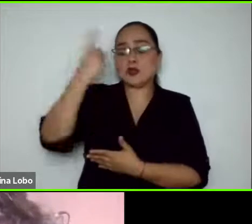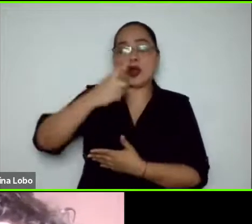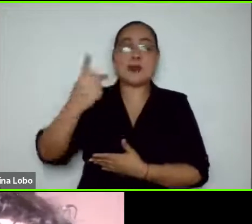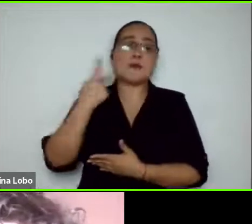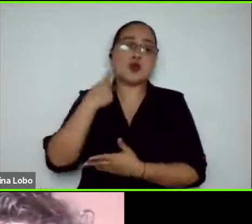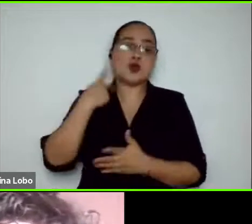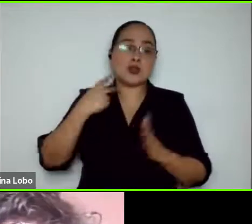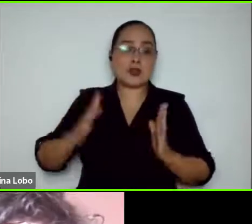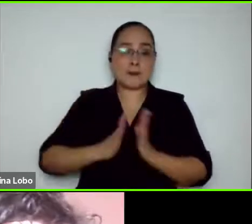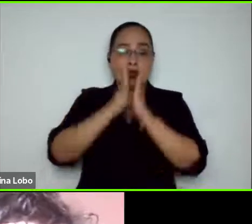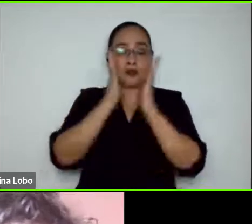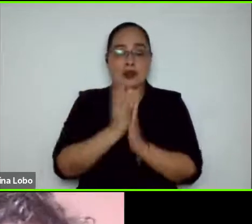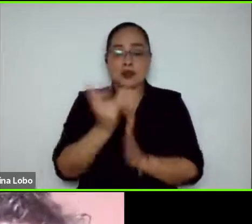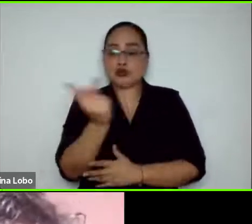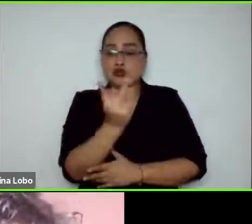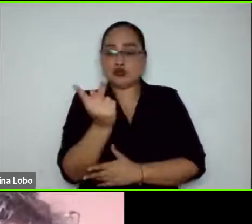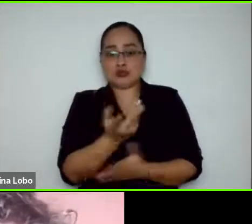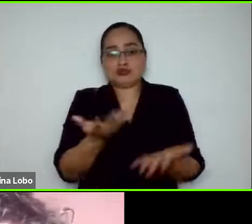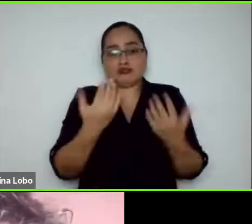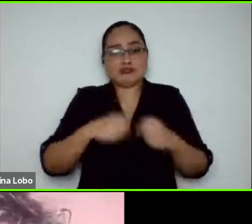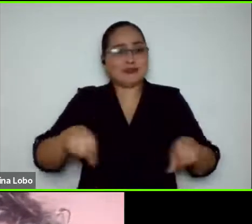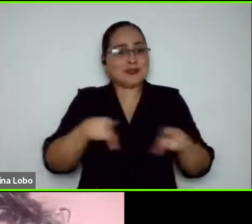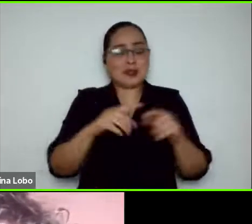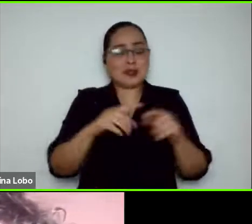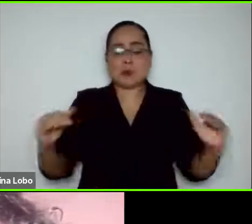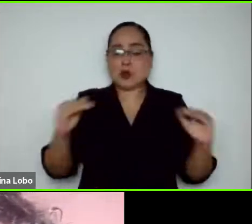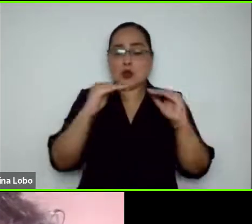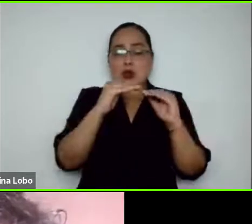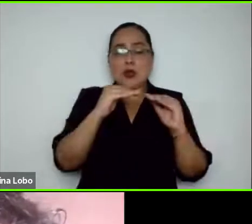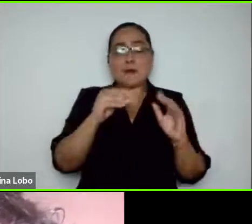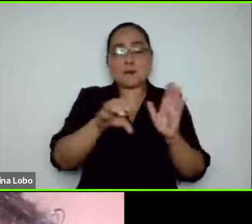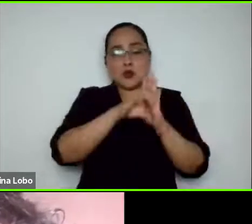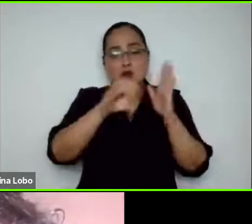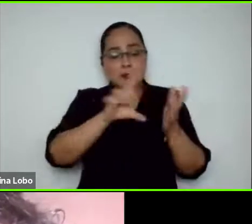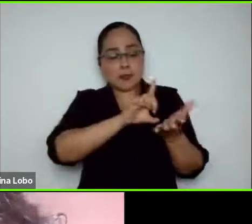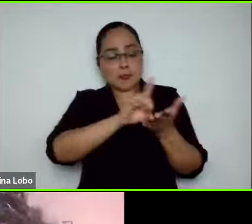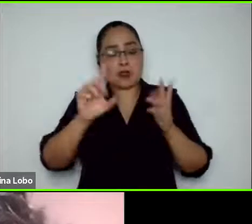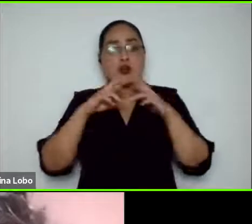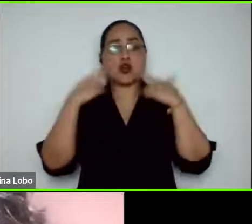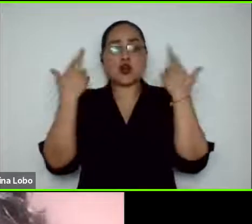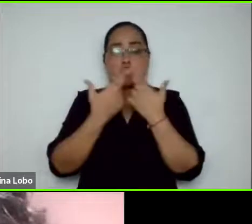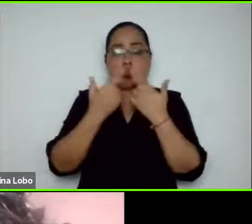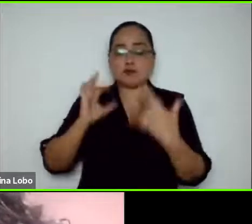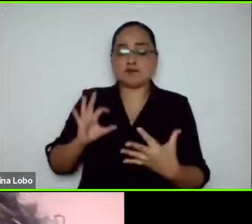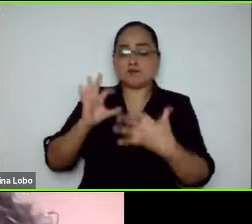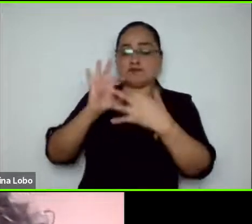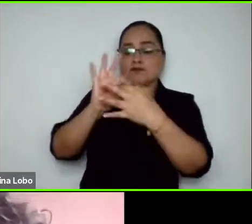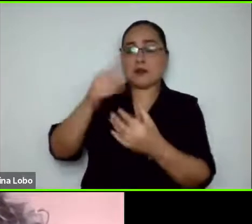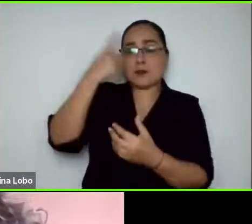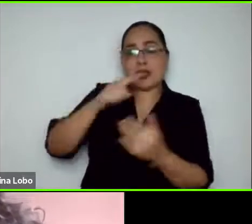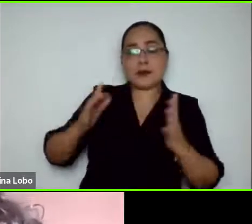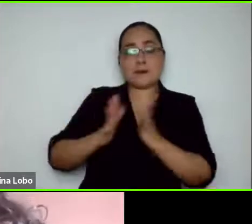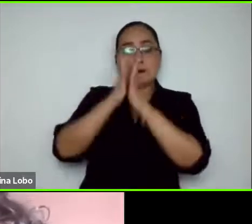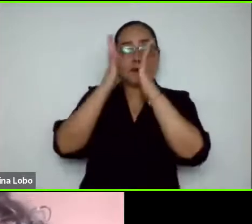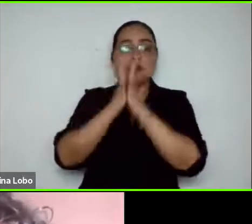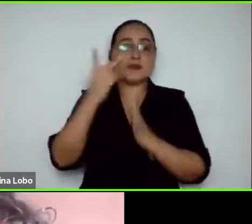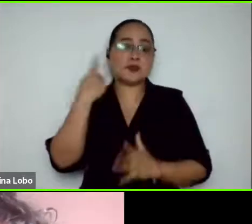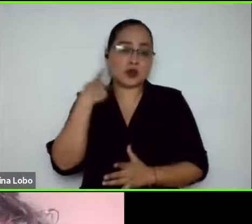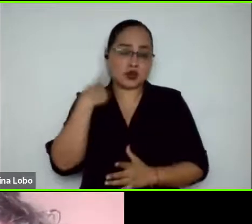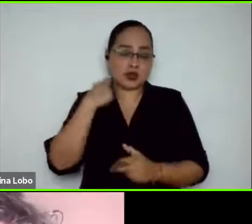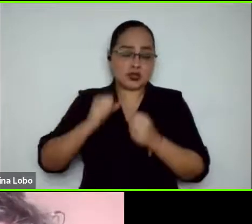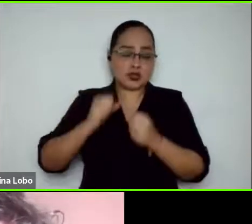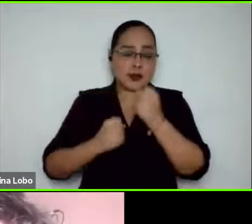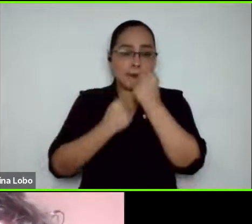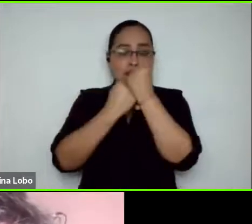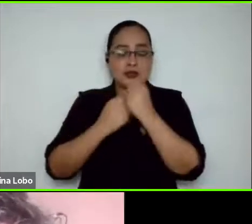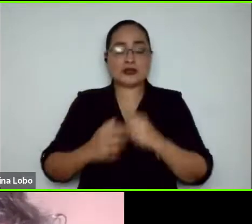libertad de expresión y el derecho a la reunión también pueden ser considerados como derechos fundamentales para la participación política. Y luego, finalmente, ¿cuál es